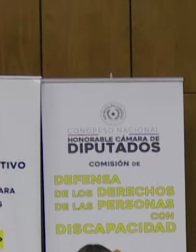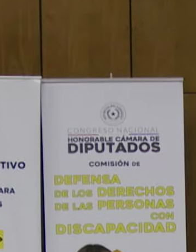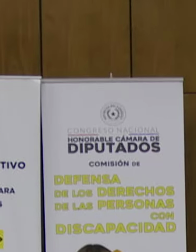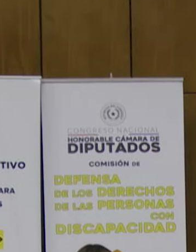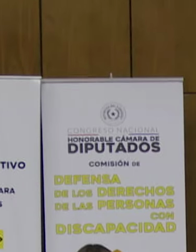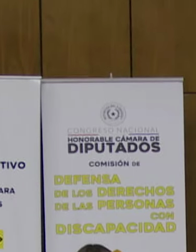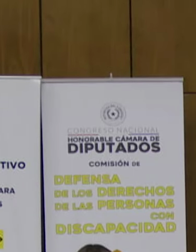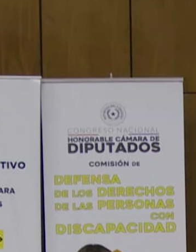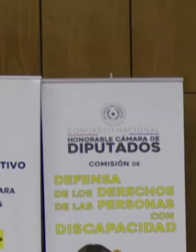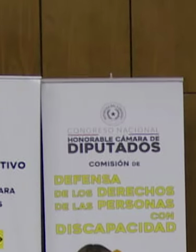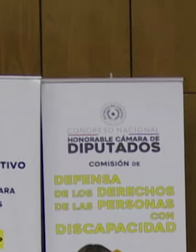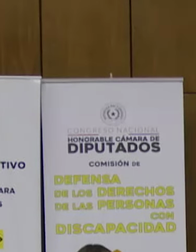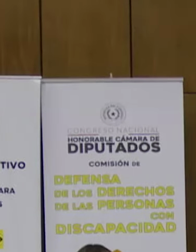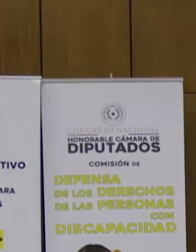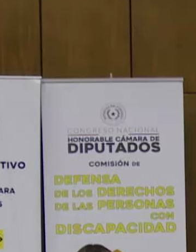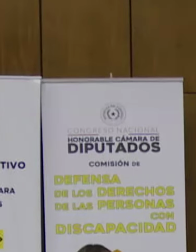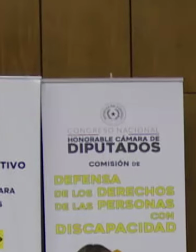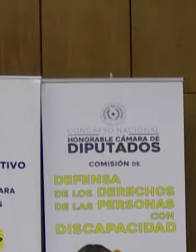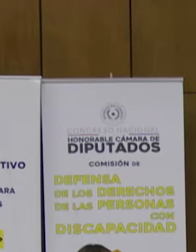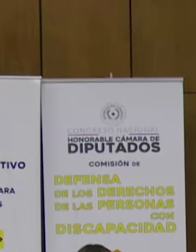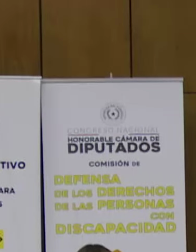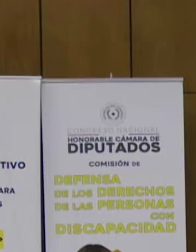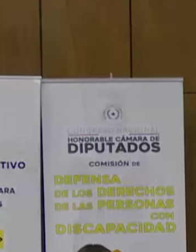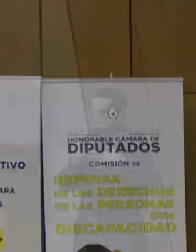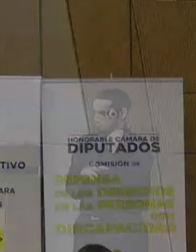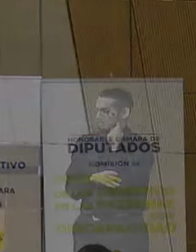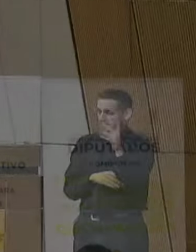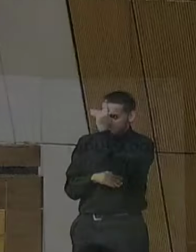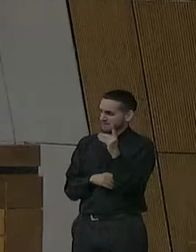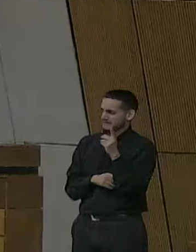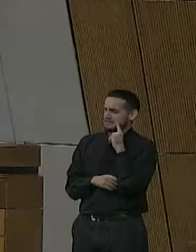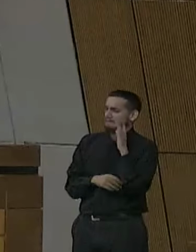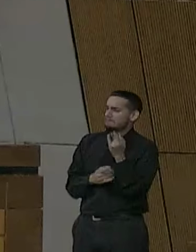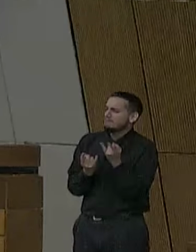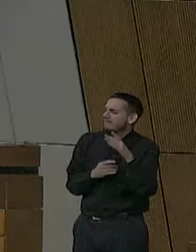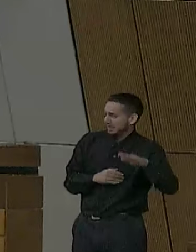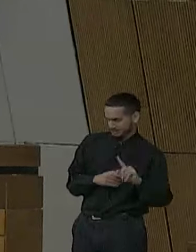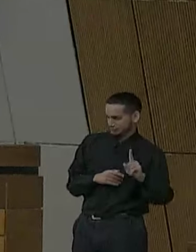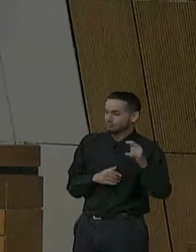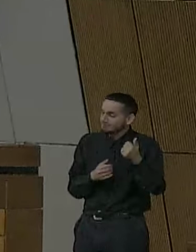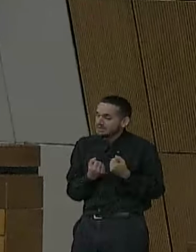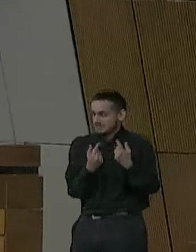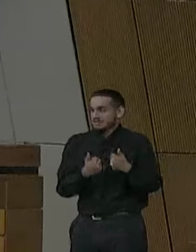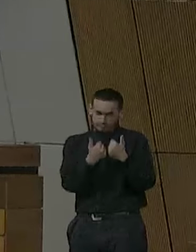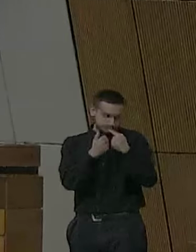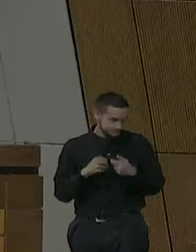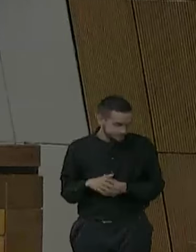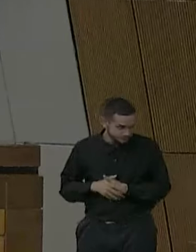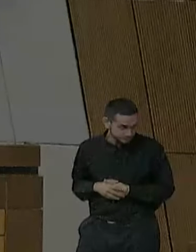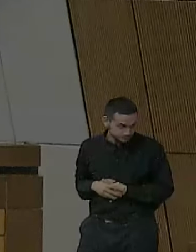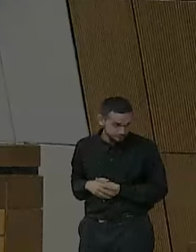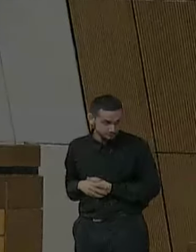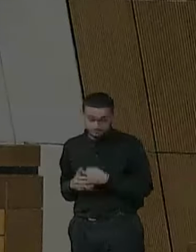de jóvenes, ¿verdad? Y eso es muy importante. Ahora, tenemos que tener en cuenta los espacios de formación. Al realizar